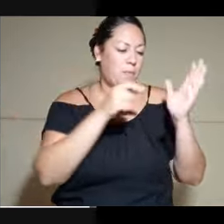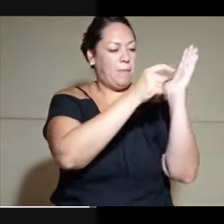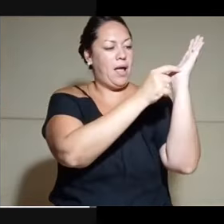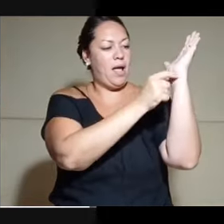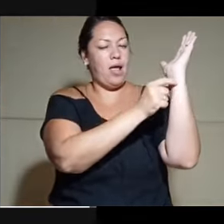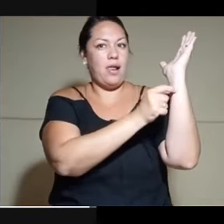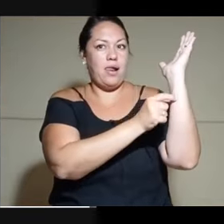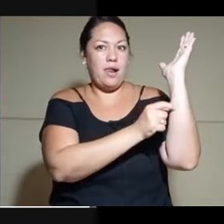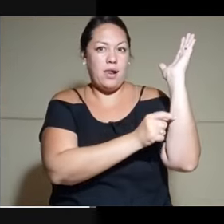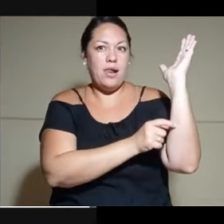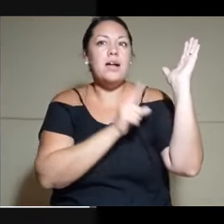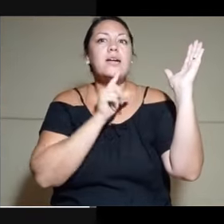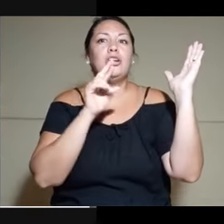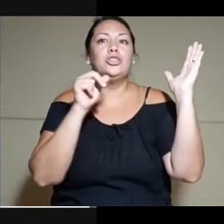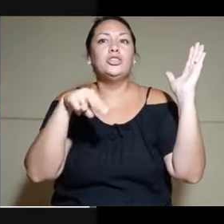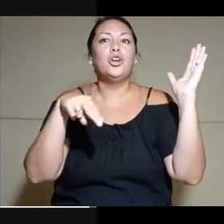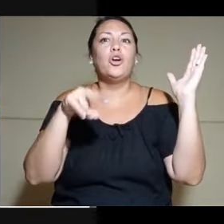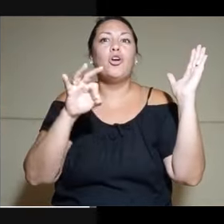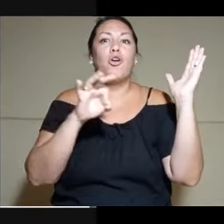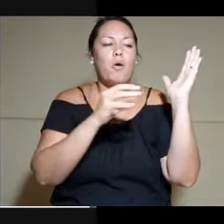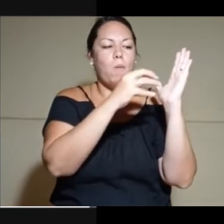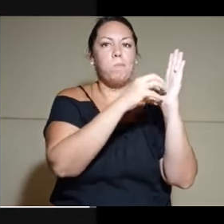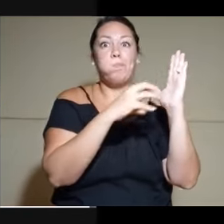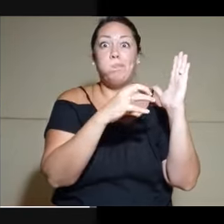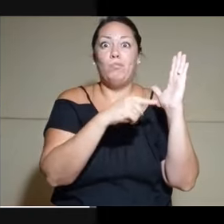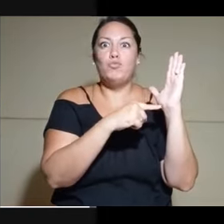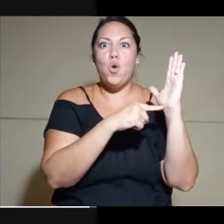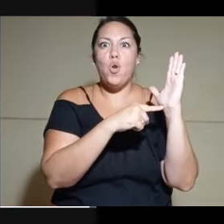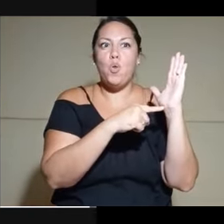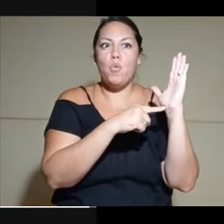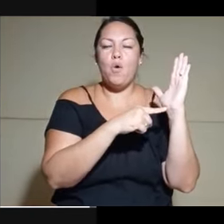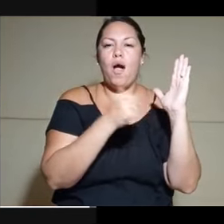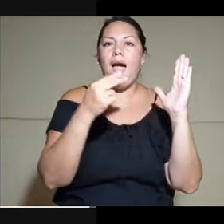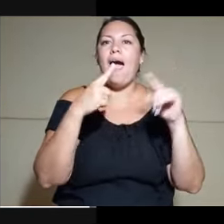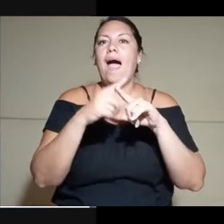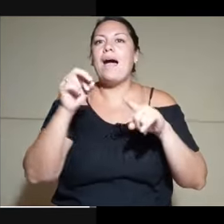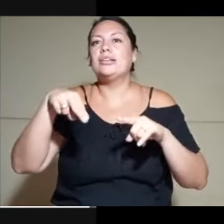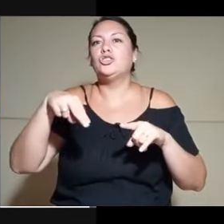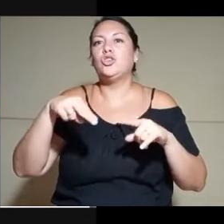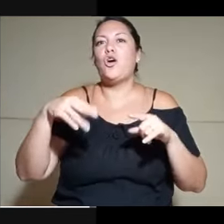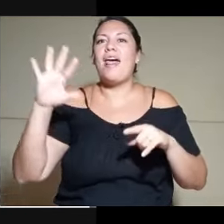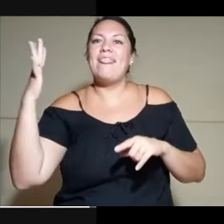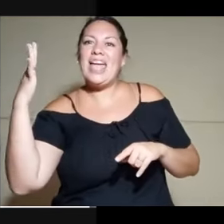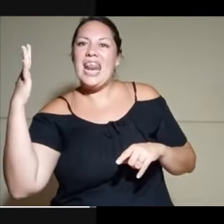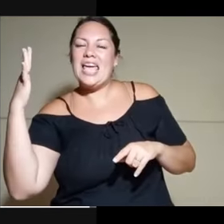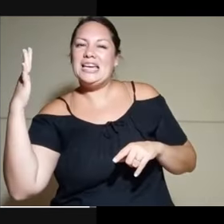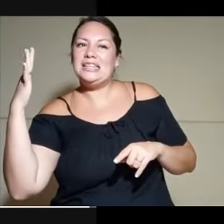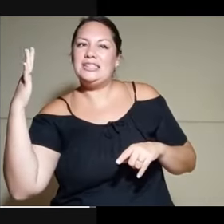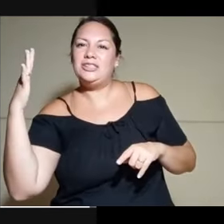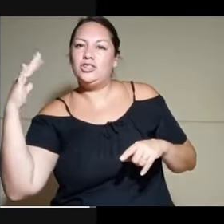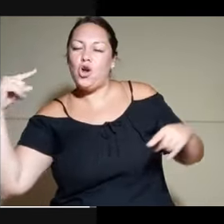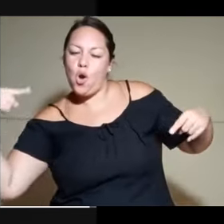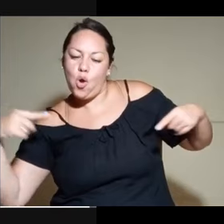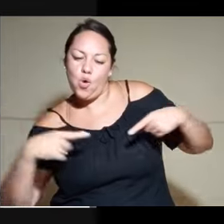el movimiento. Entonces cuando empieza a bajar la vía, o sea el axón que lleva la información motora, cuando llega al